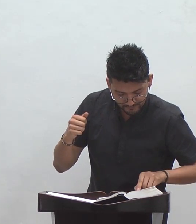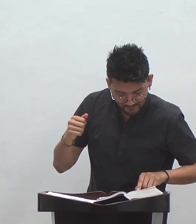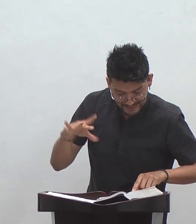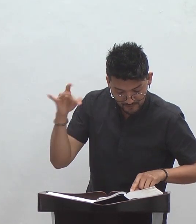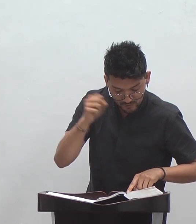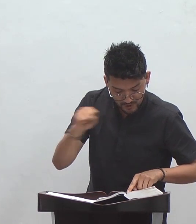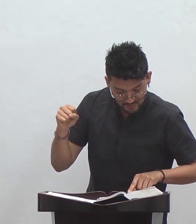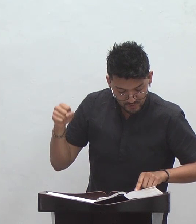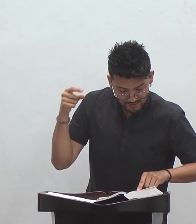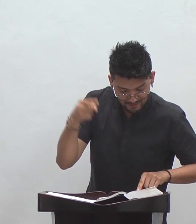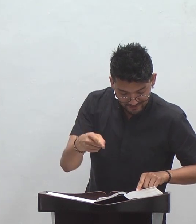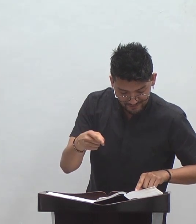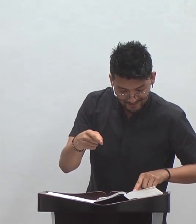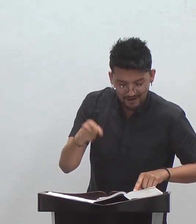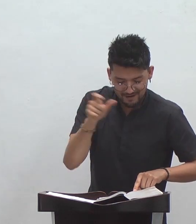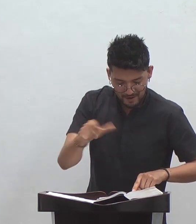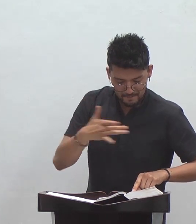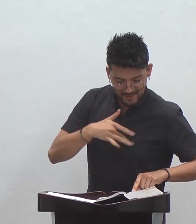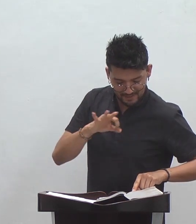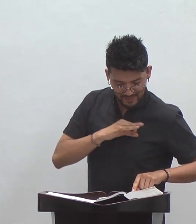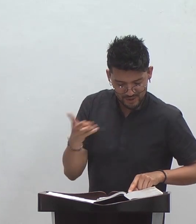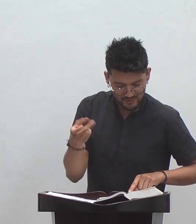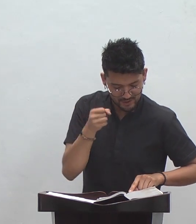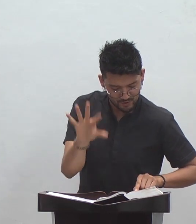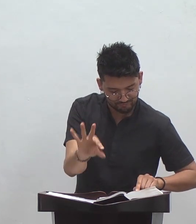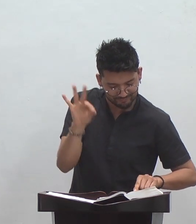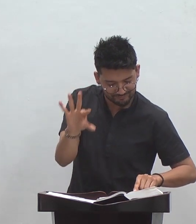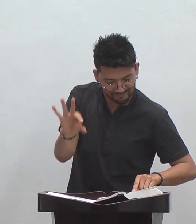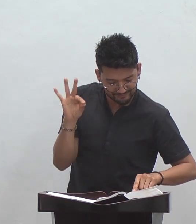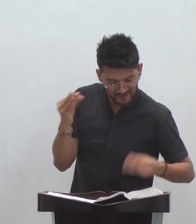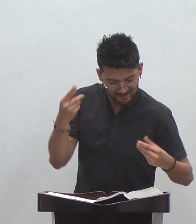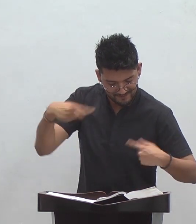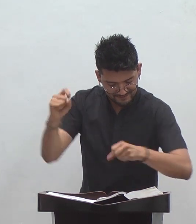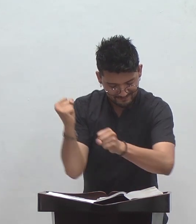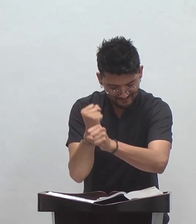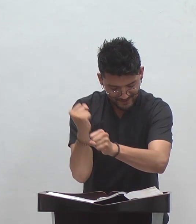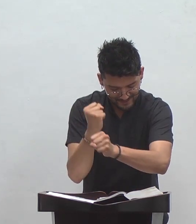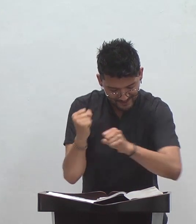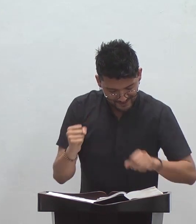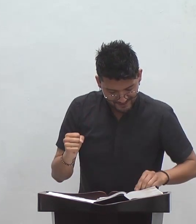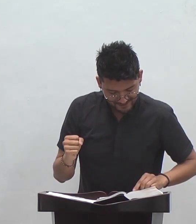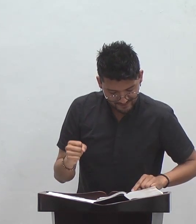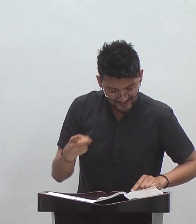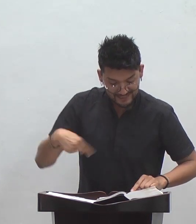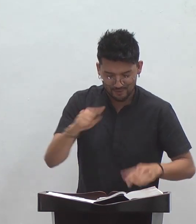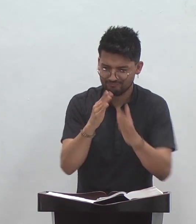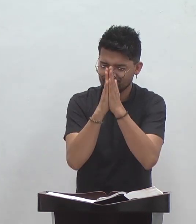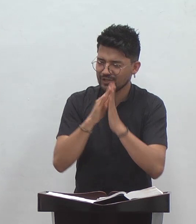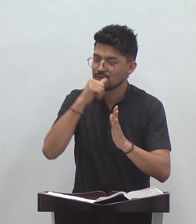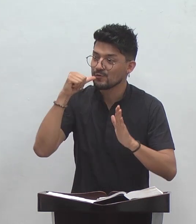llamado. Entonces, habiendo ayunado y orado, les impusieron las manos y los despidieron.